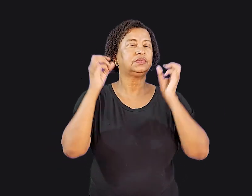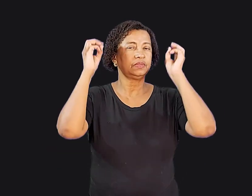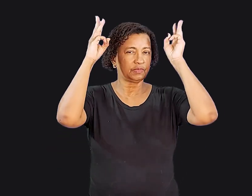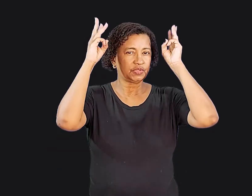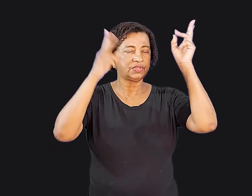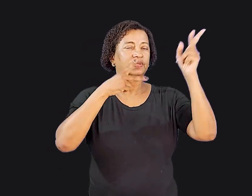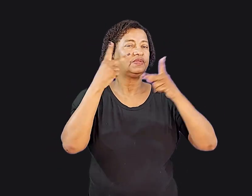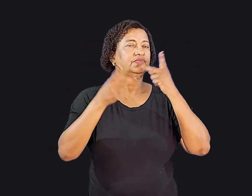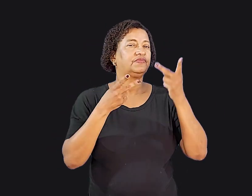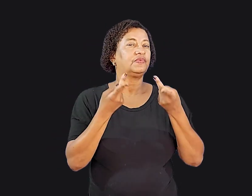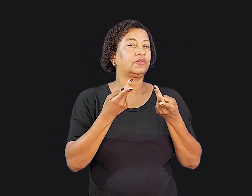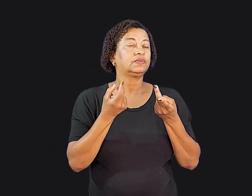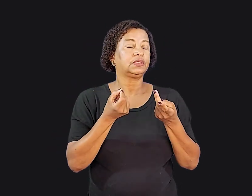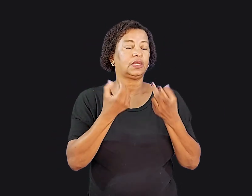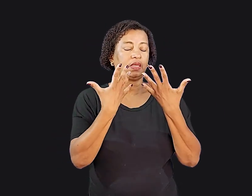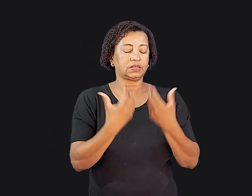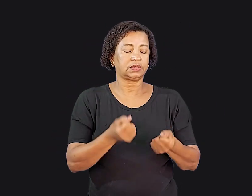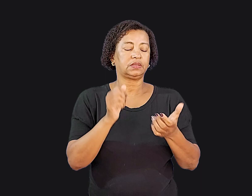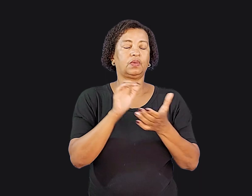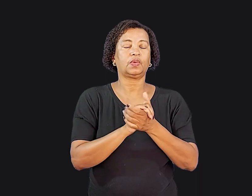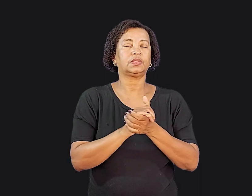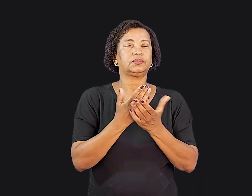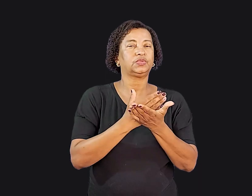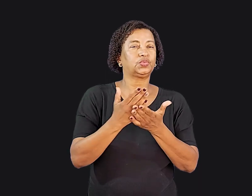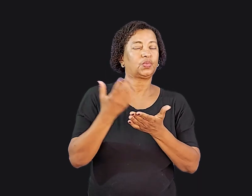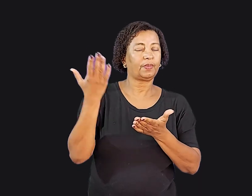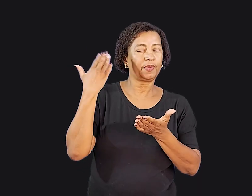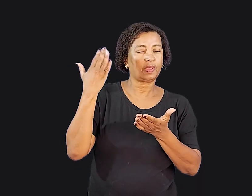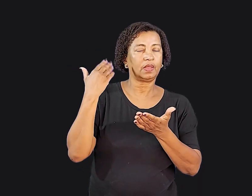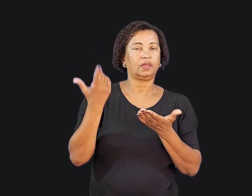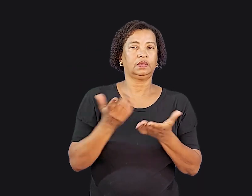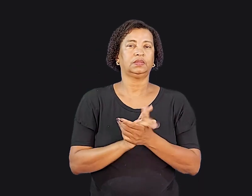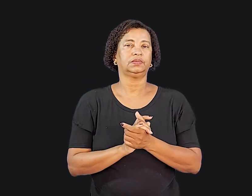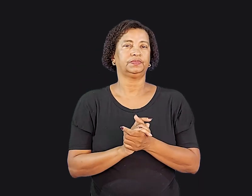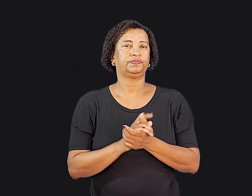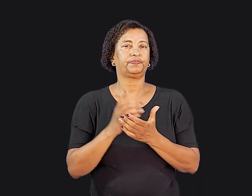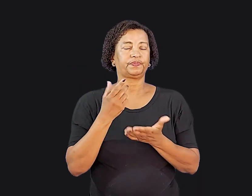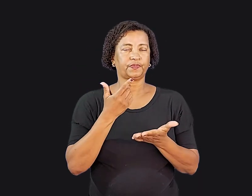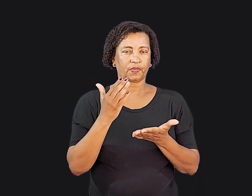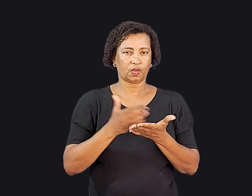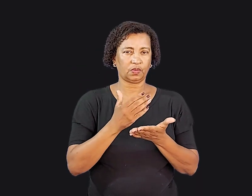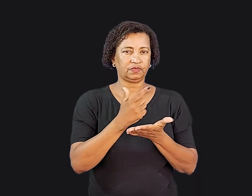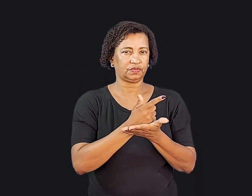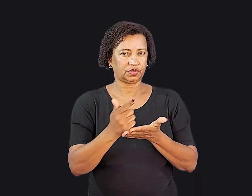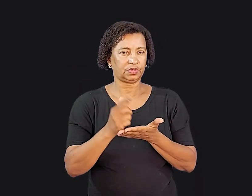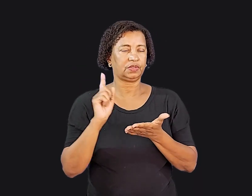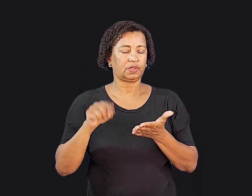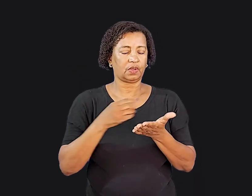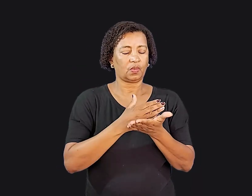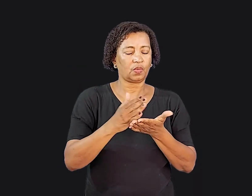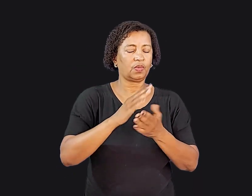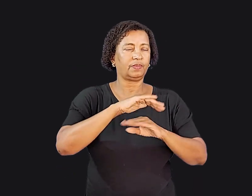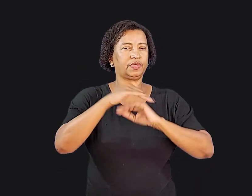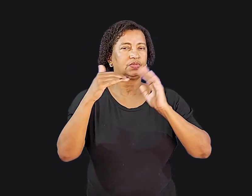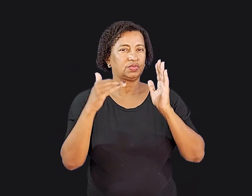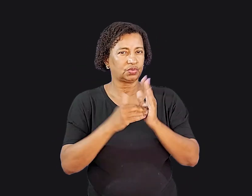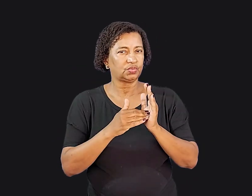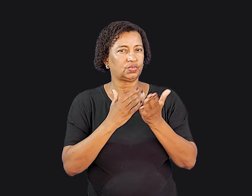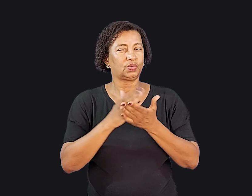como era no começo de tudo. O livro de Gênesis é o livro do começo de tudo. O livro de Gênesis é um livro sobre começo e Deus não